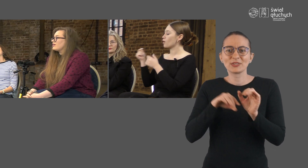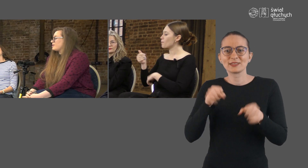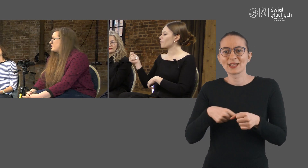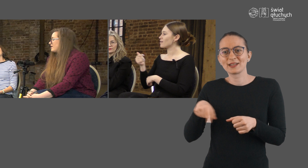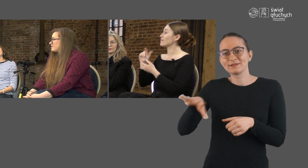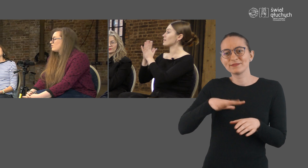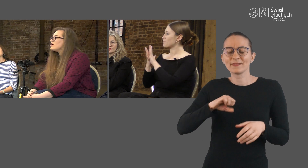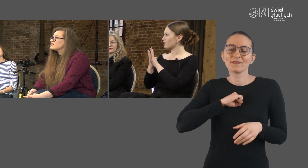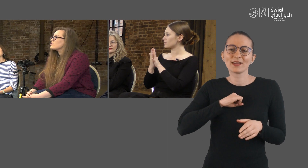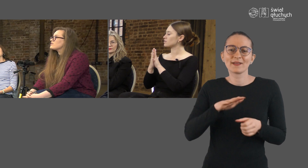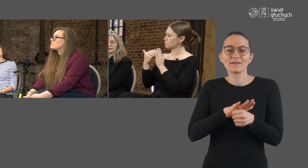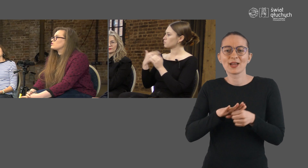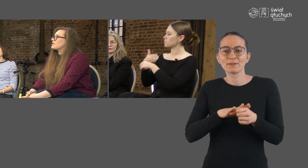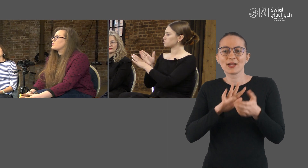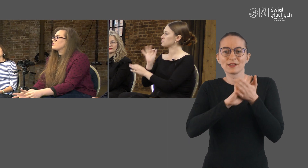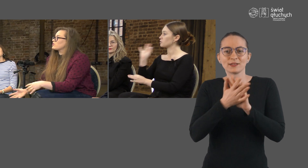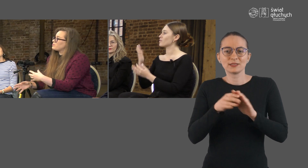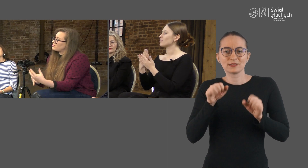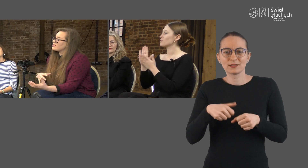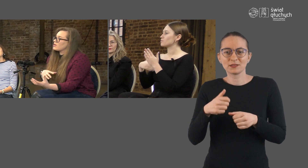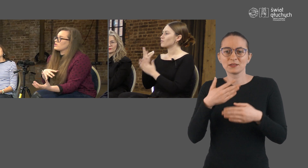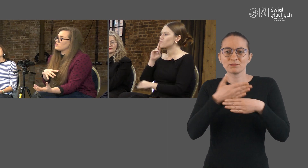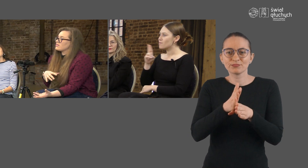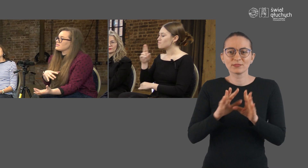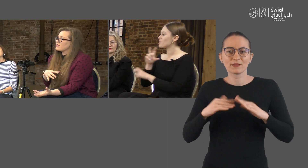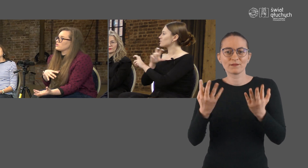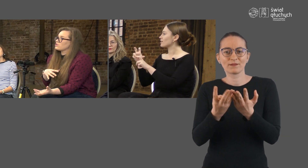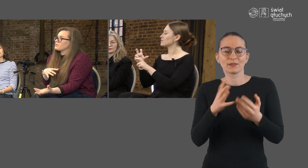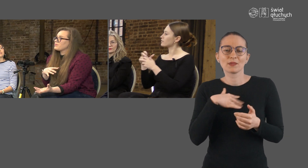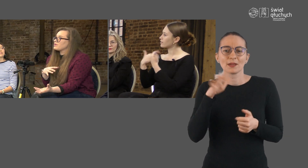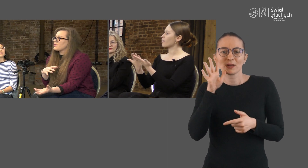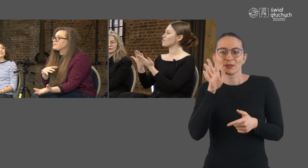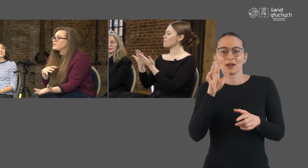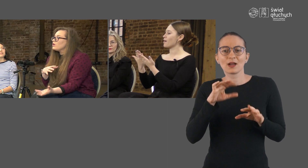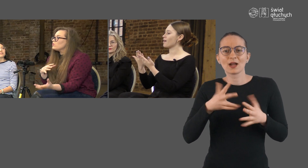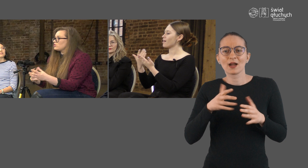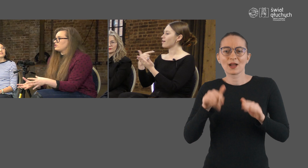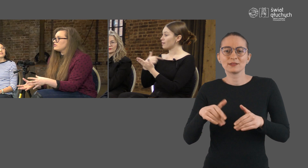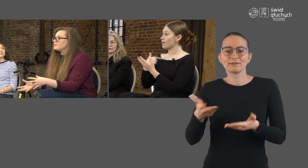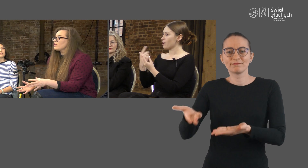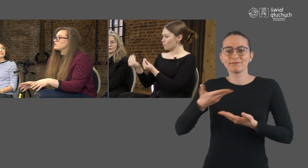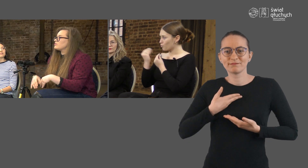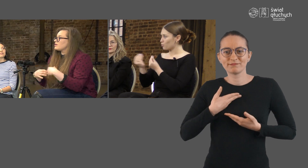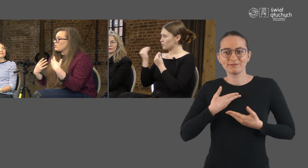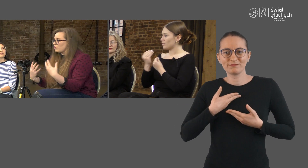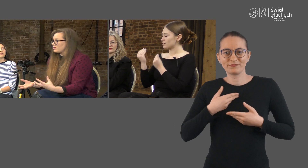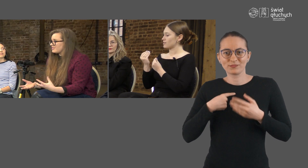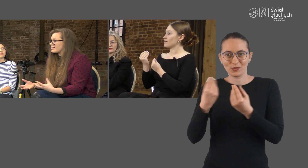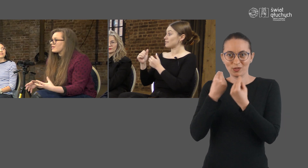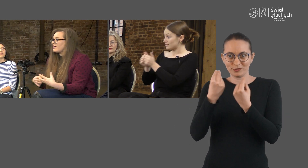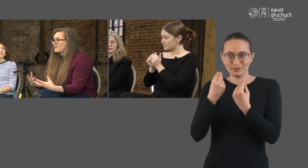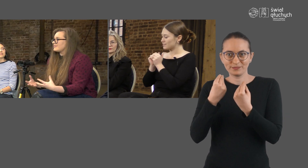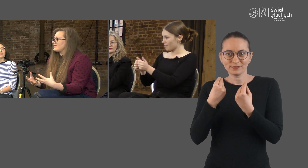o rehabilitację. Z tego względu, że moja mama na przykład poświęcała czas na to, żeby mnie uczyć, żeby ze mną